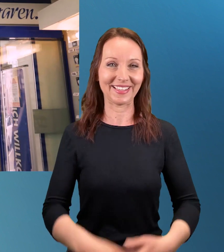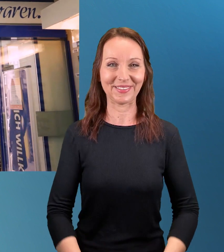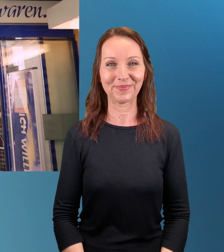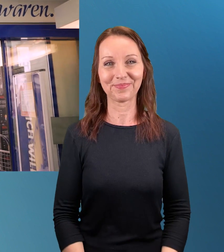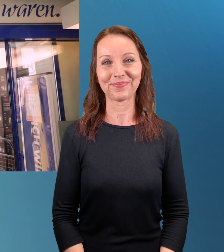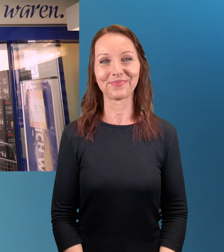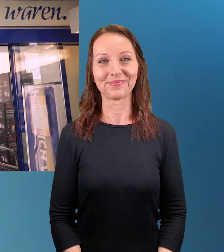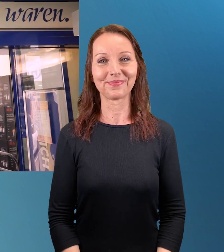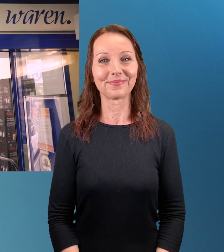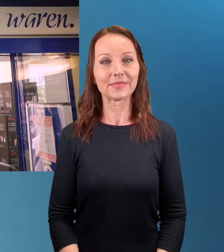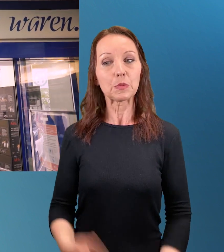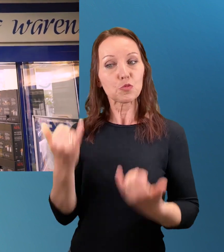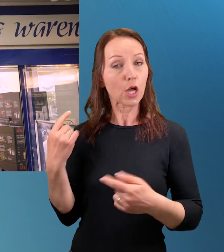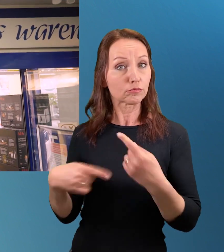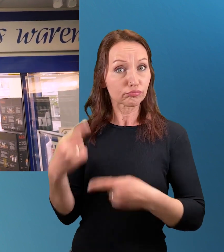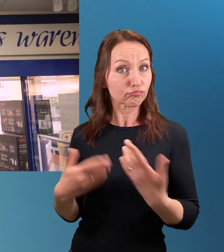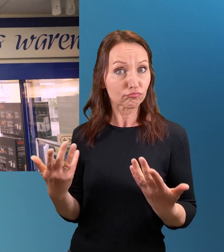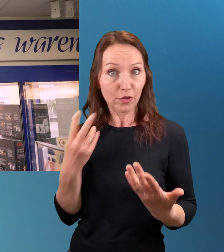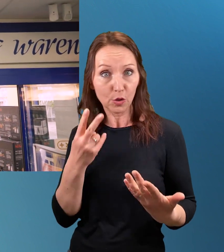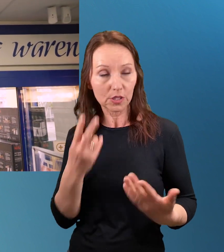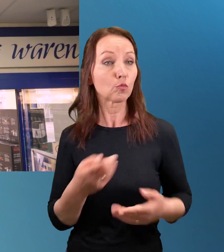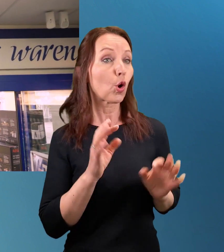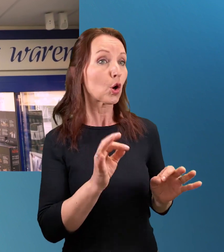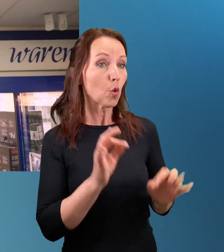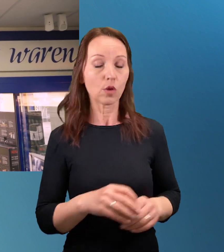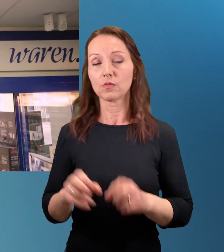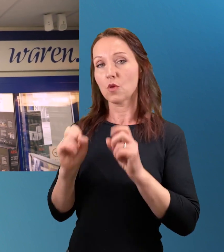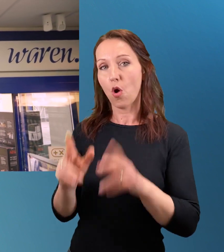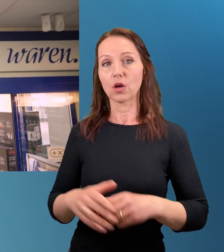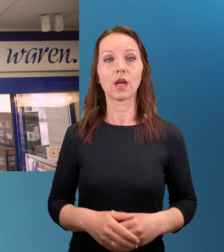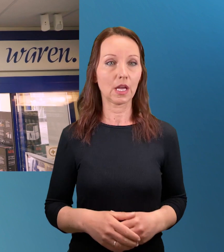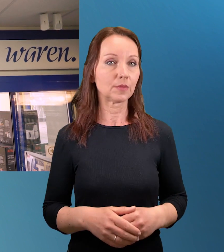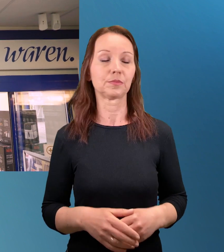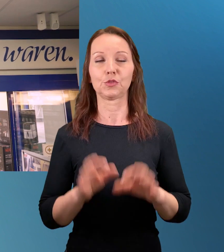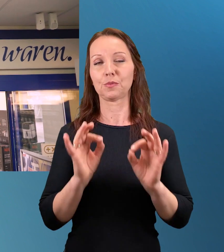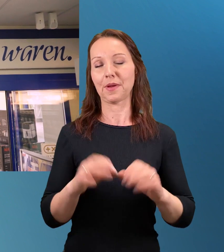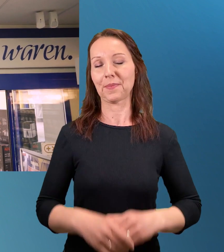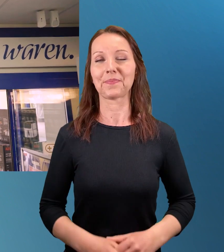Und wie war's heute? Gut. Okay. Also noch mal. Super.